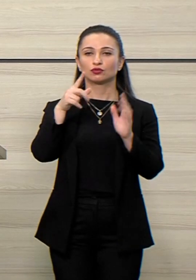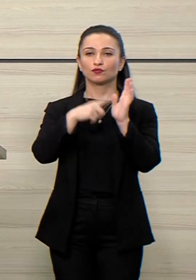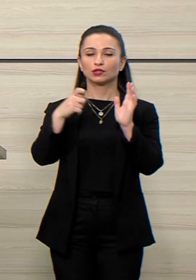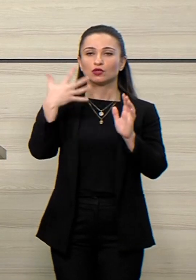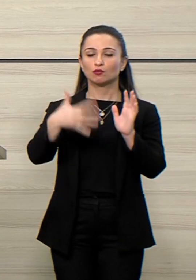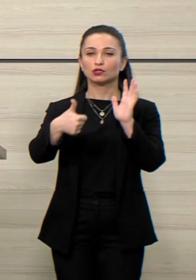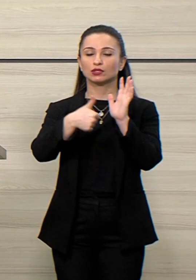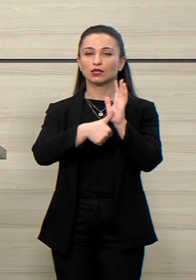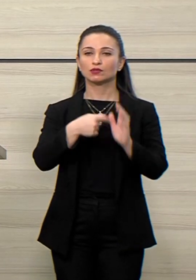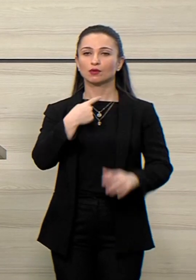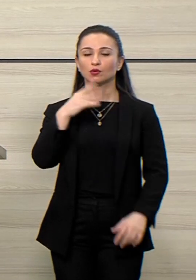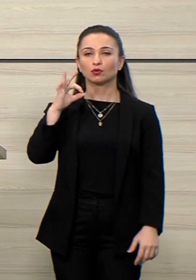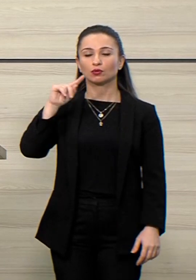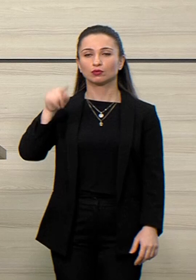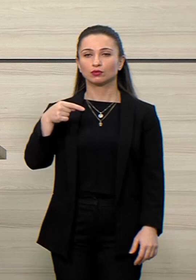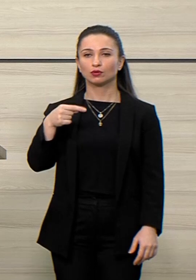756 ხმა